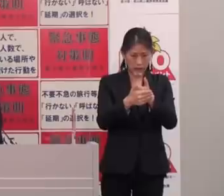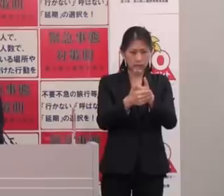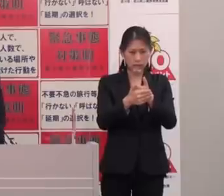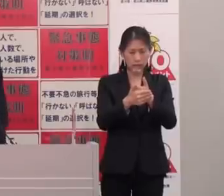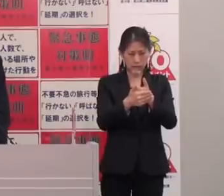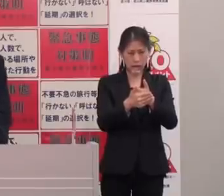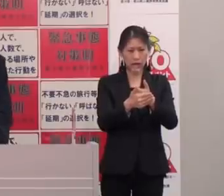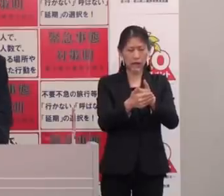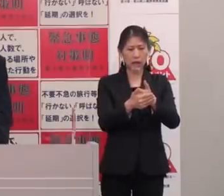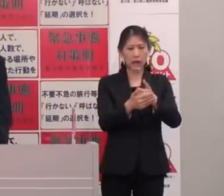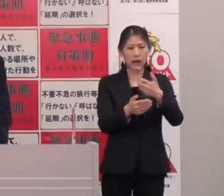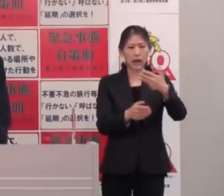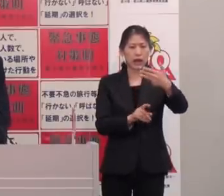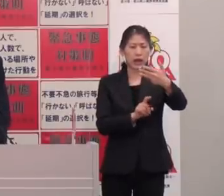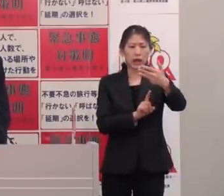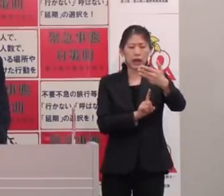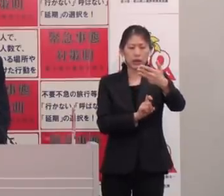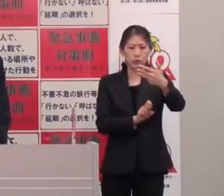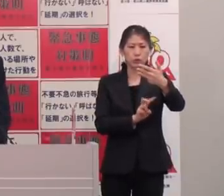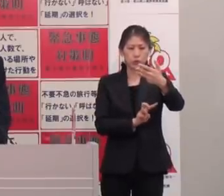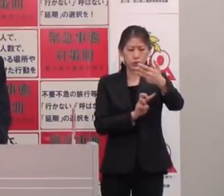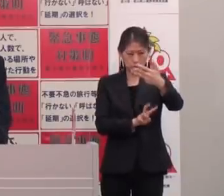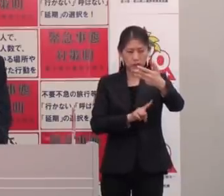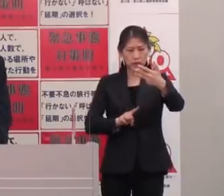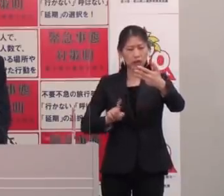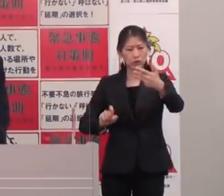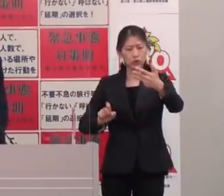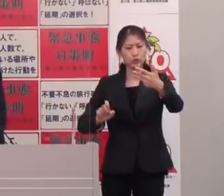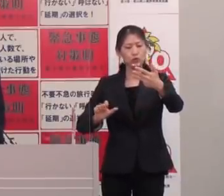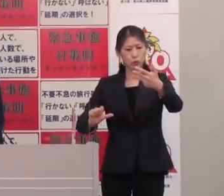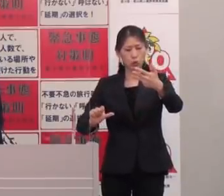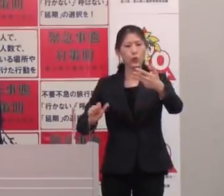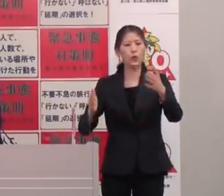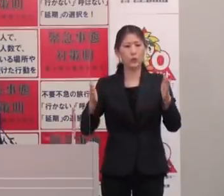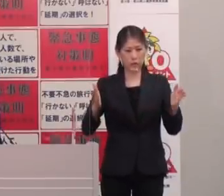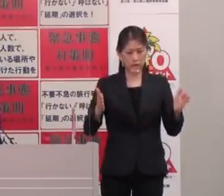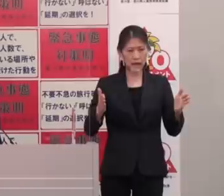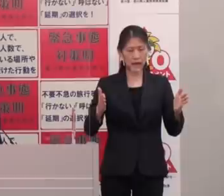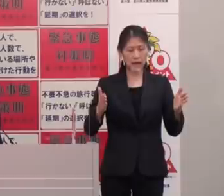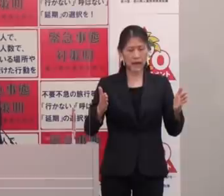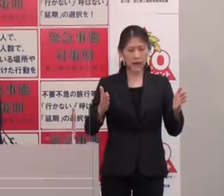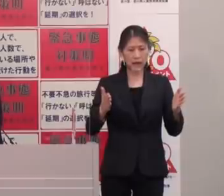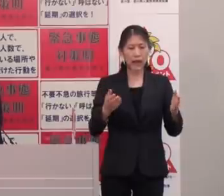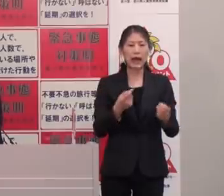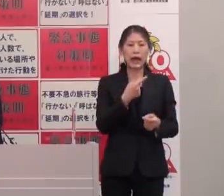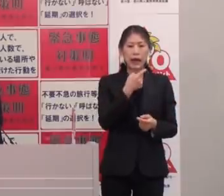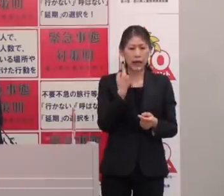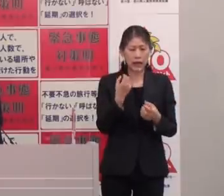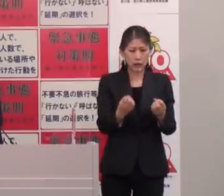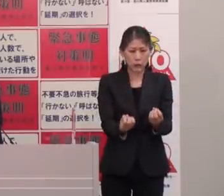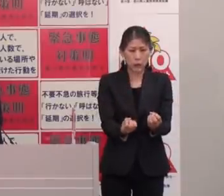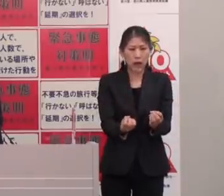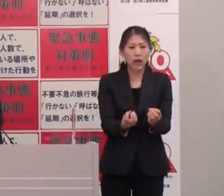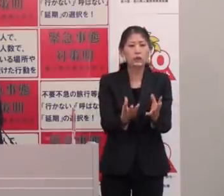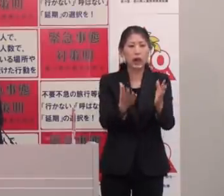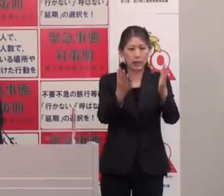15日までの3日間高松シンボルタワーのライトアップ、レッドライトアップを実施いたします